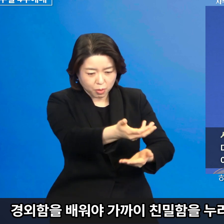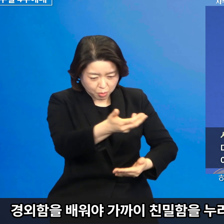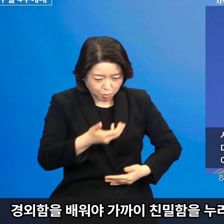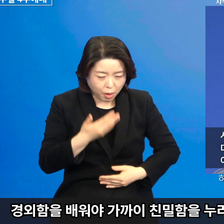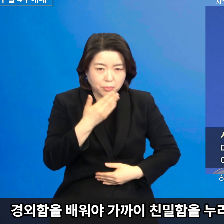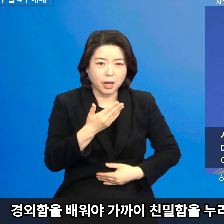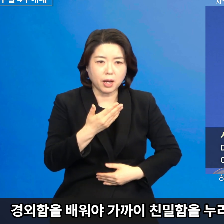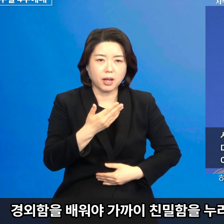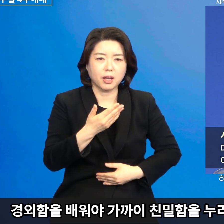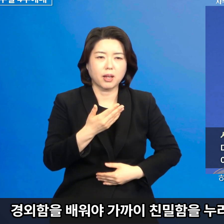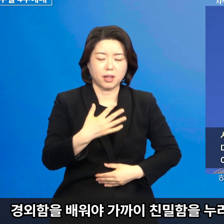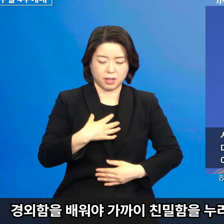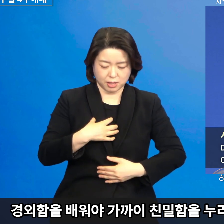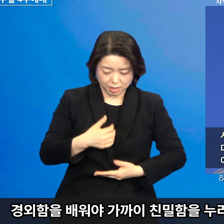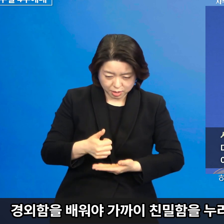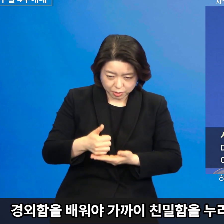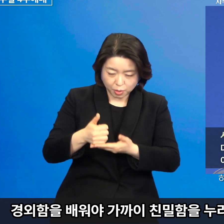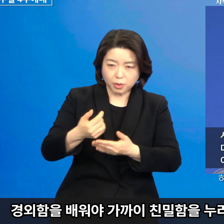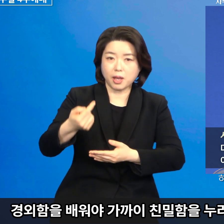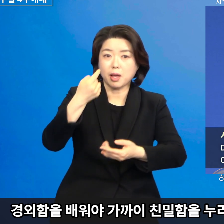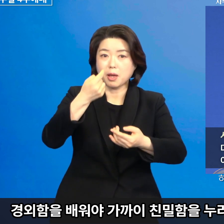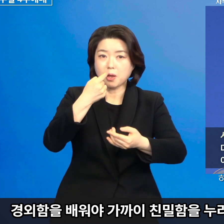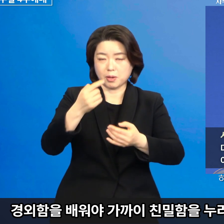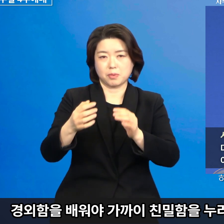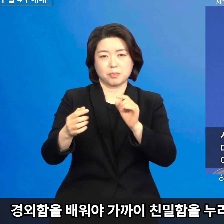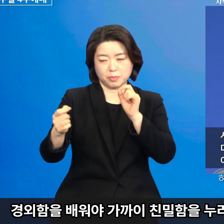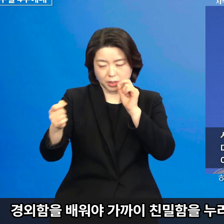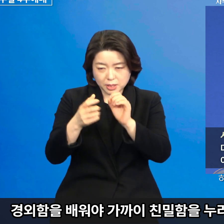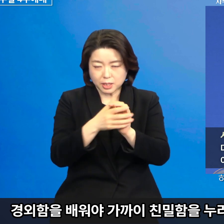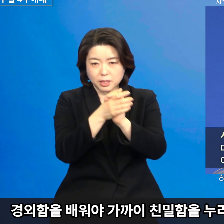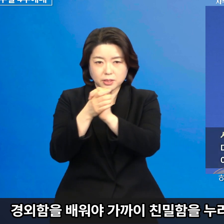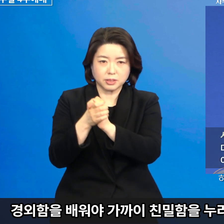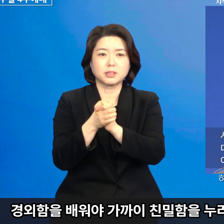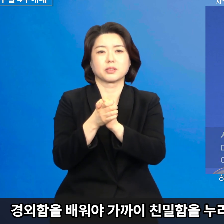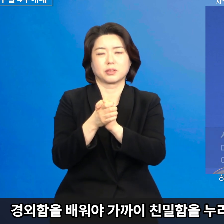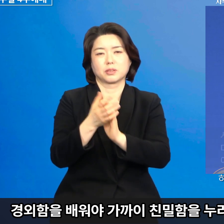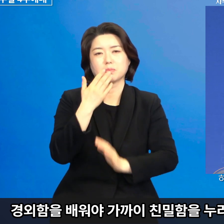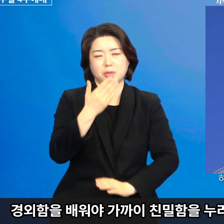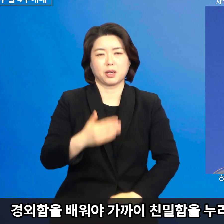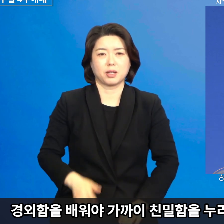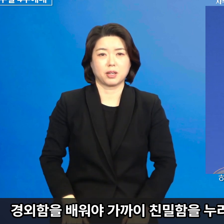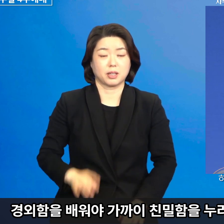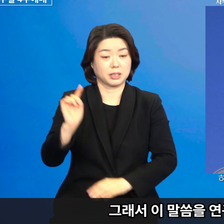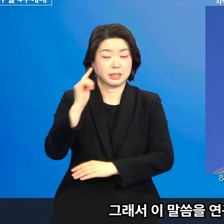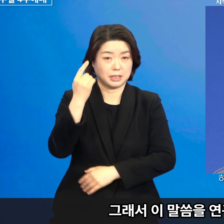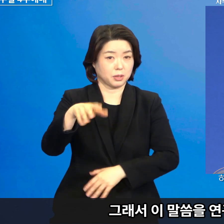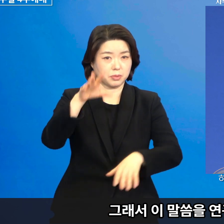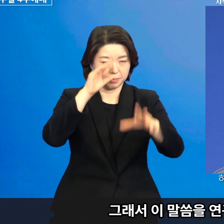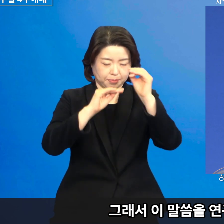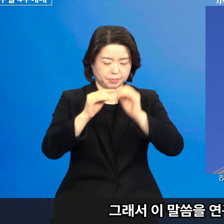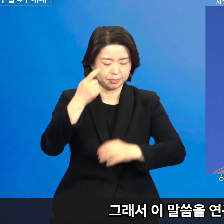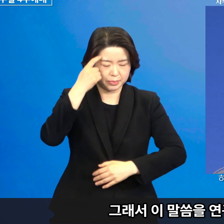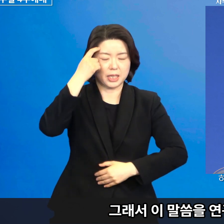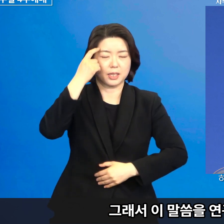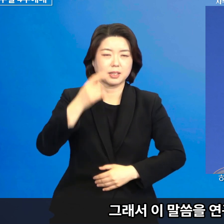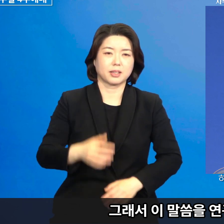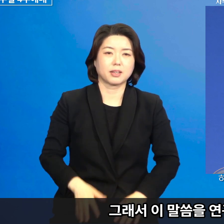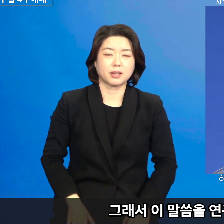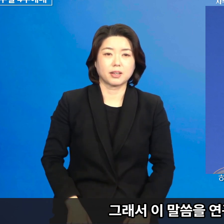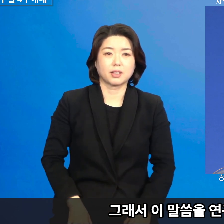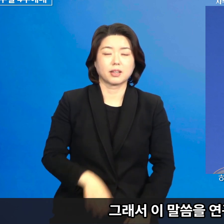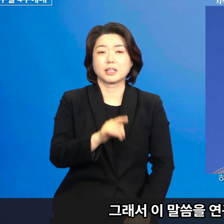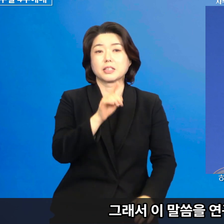경외함을 배워야 가까이 친밀함을 누리게 된다는 것을 다윗이 배우게 되죠. 그래서 이 말씀을